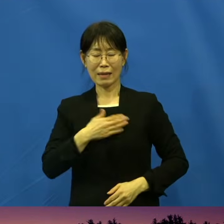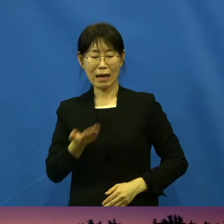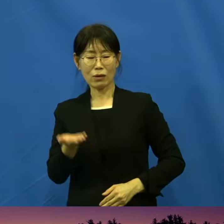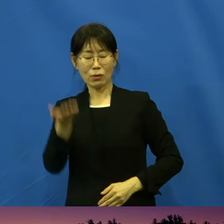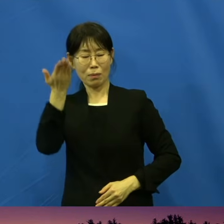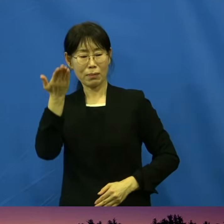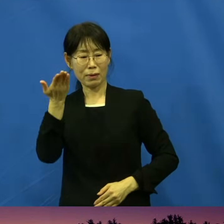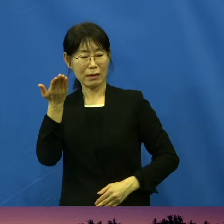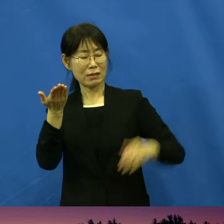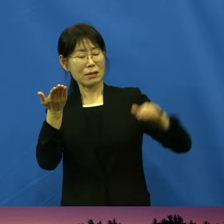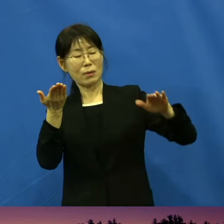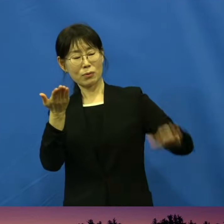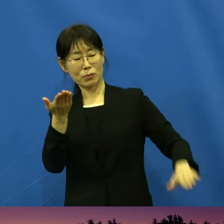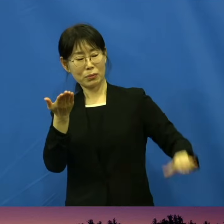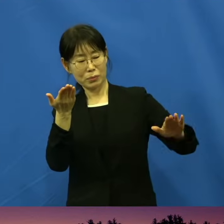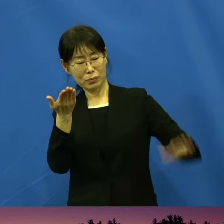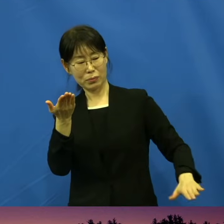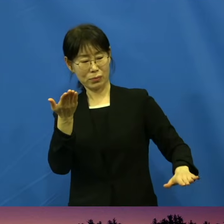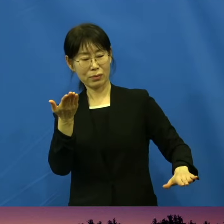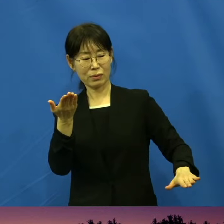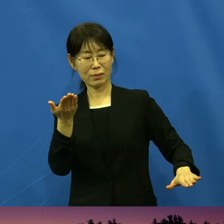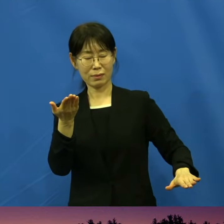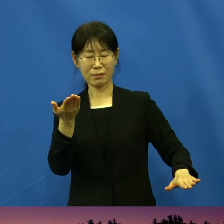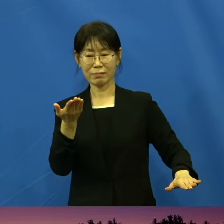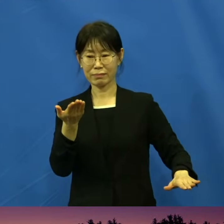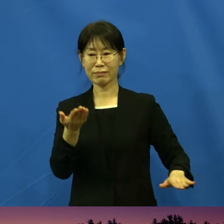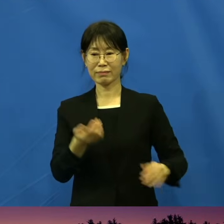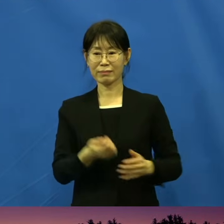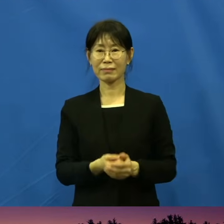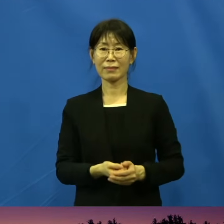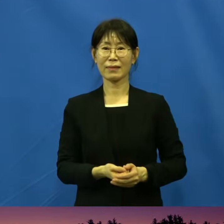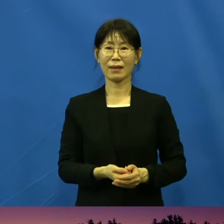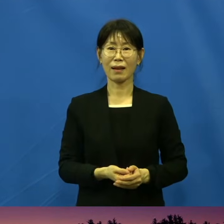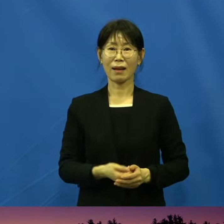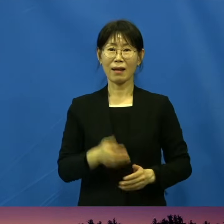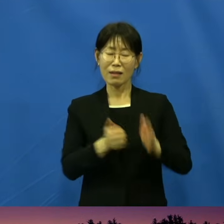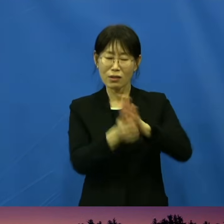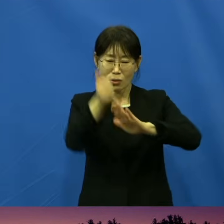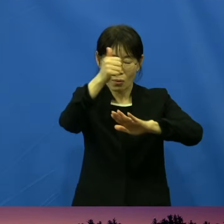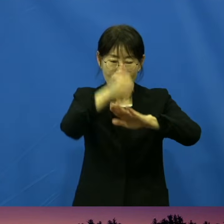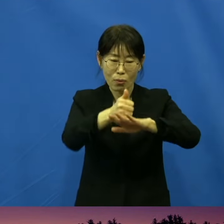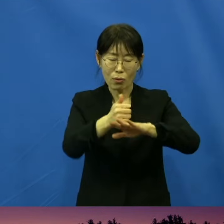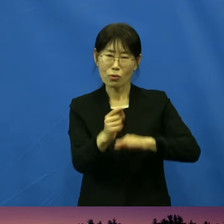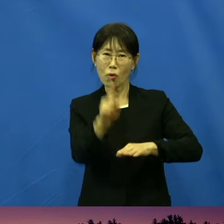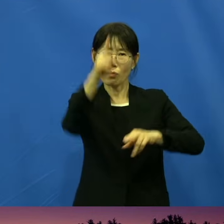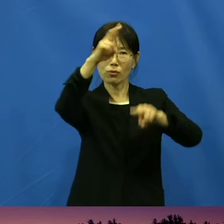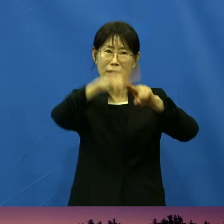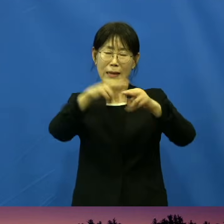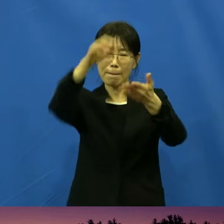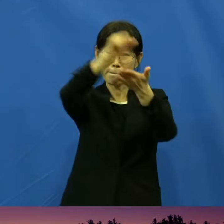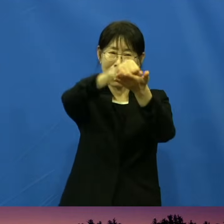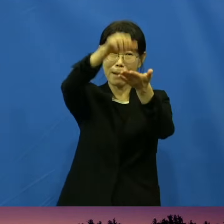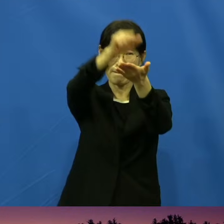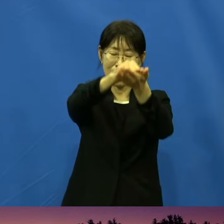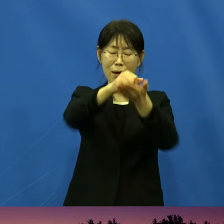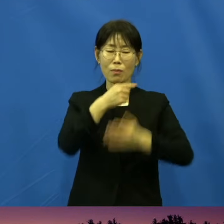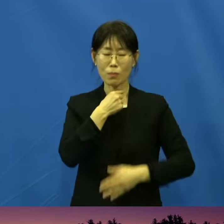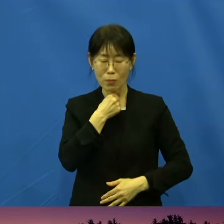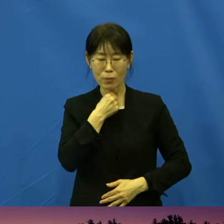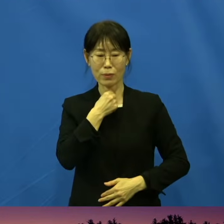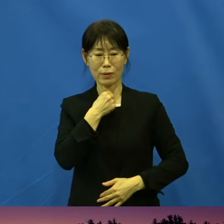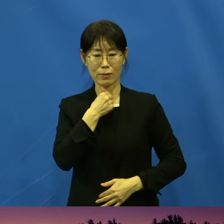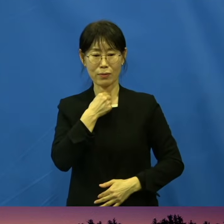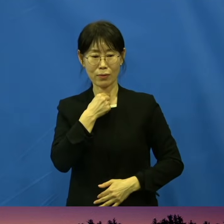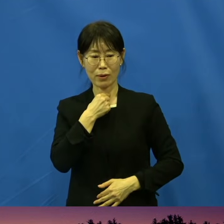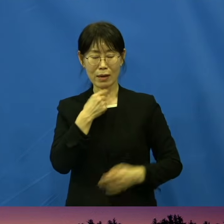자리 다툼을 하고 서열을 따지고 조금이라도 더 우위의 자리를 차지하려고 어디를 가나 눈치를 보아야 되고 전쟁을